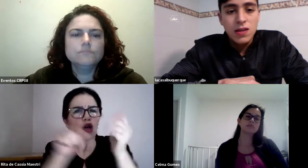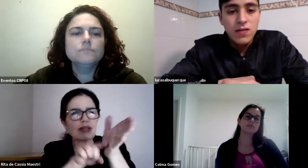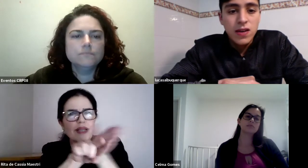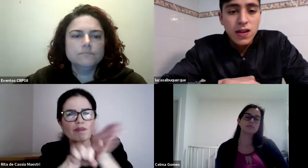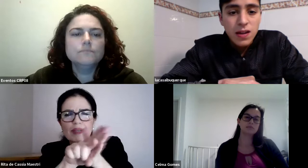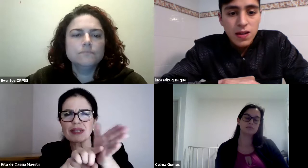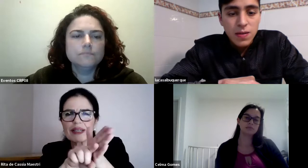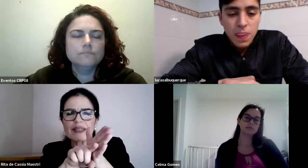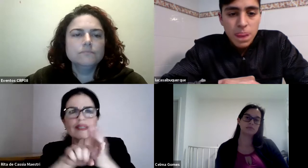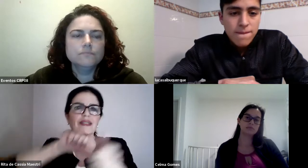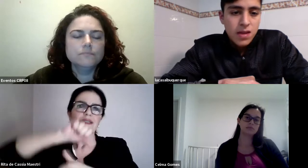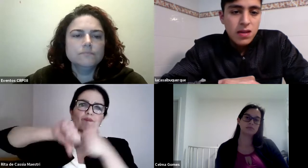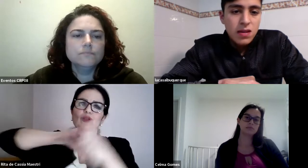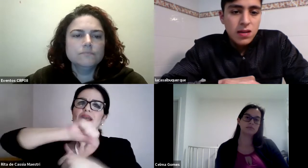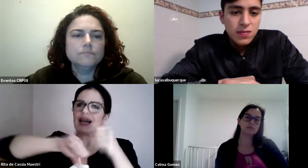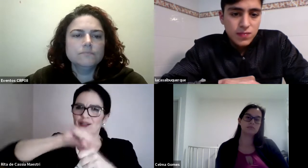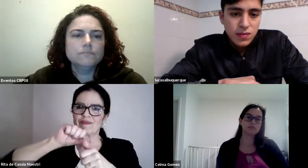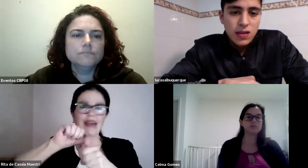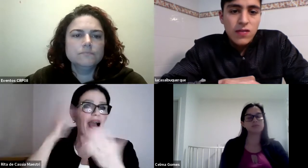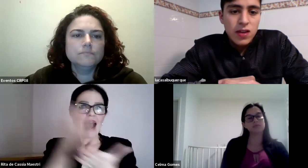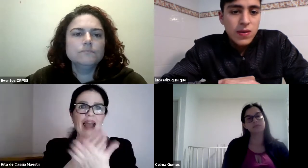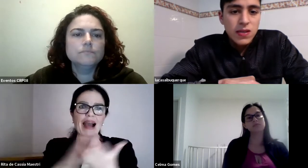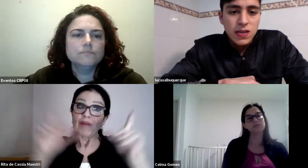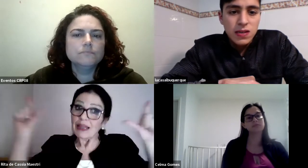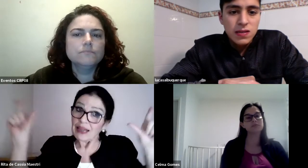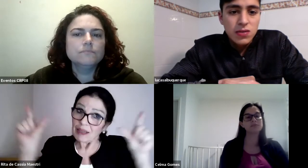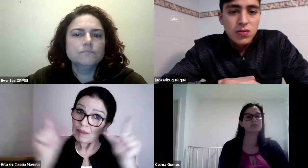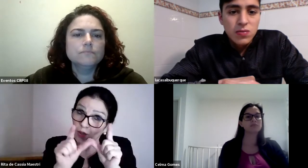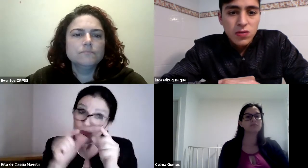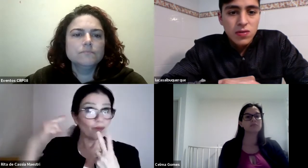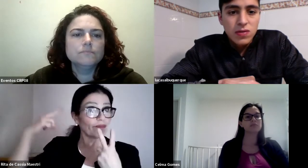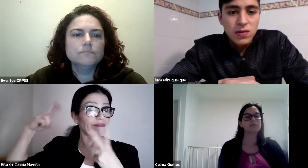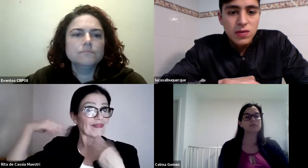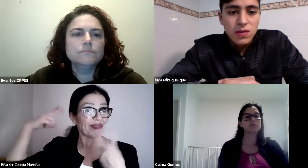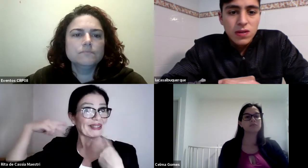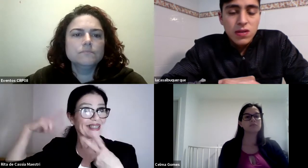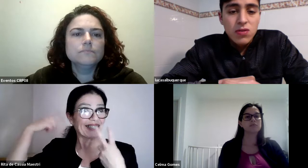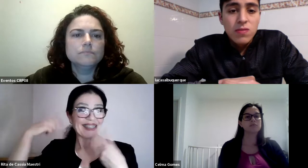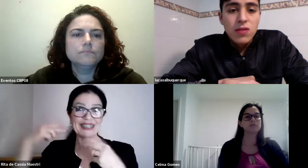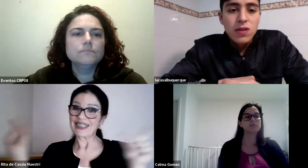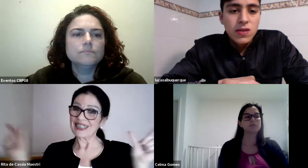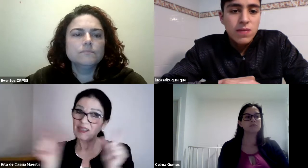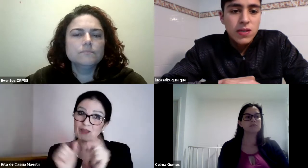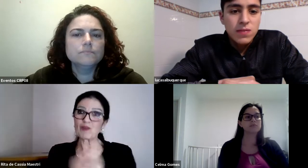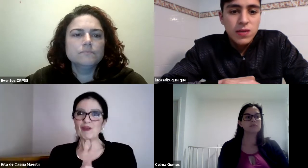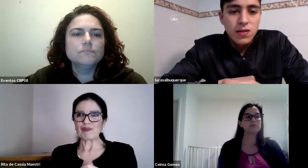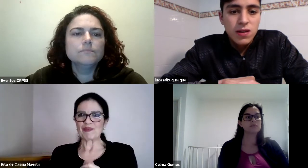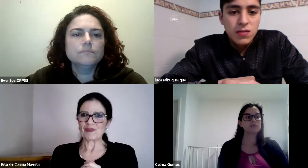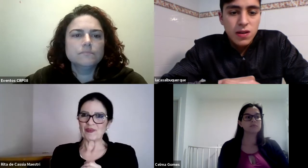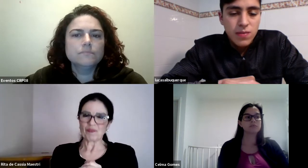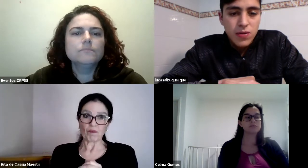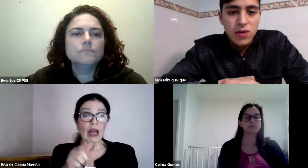né, através da lei. E através de pesquisas, isso mudou. Então, diminuiu essa